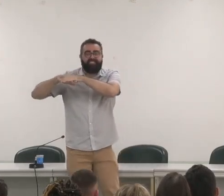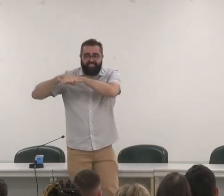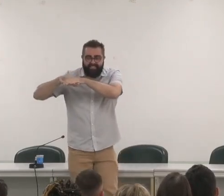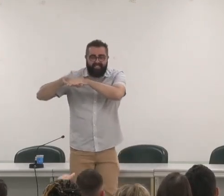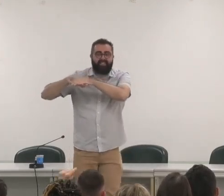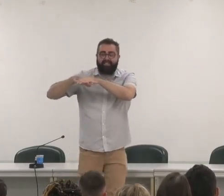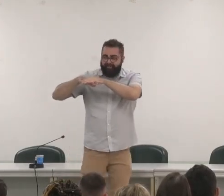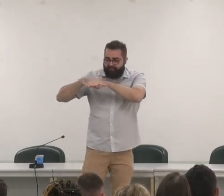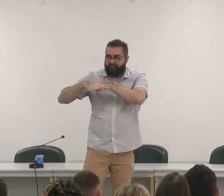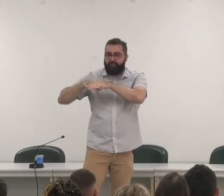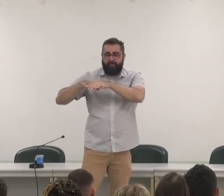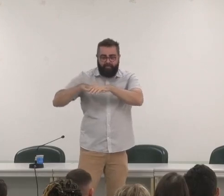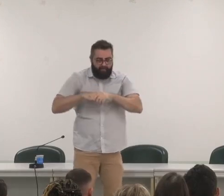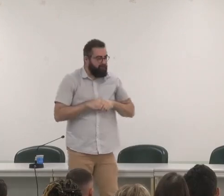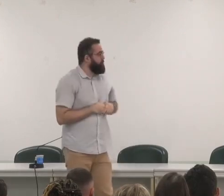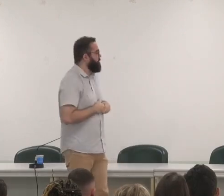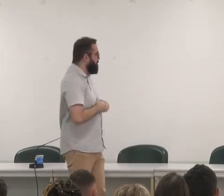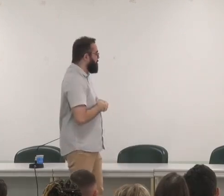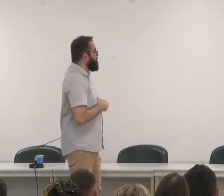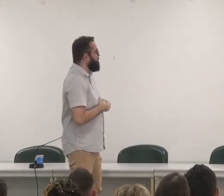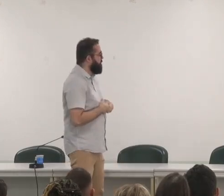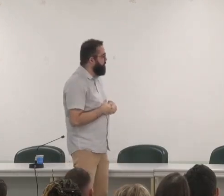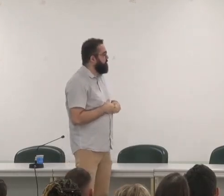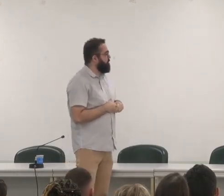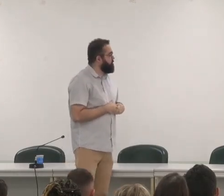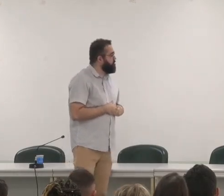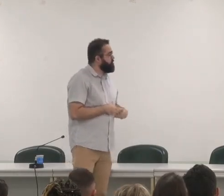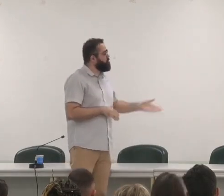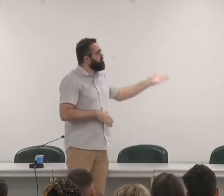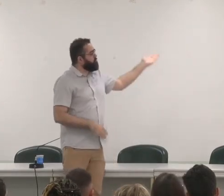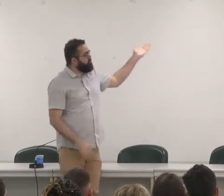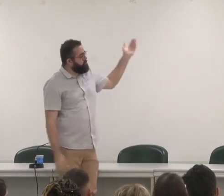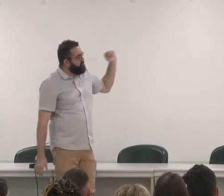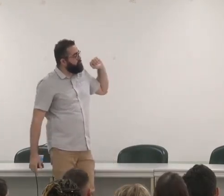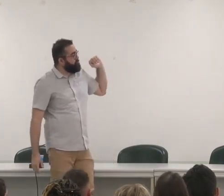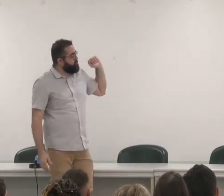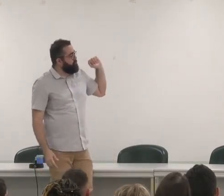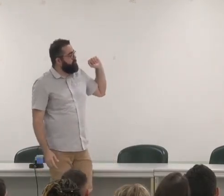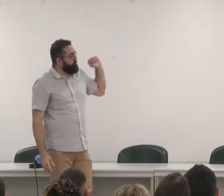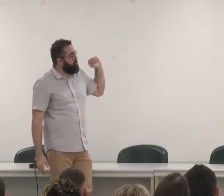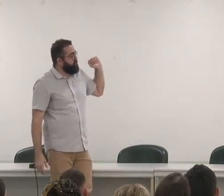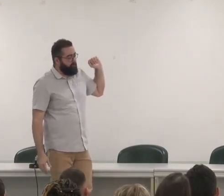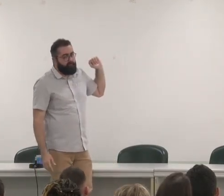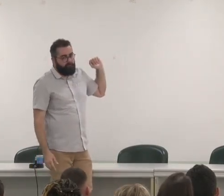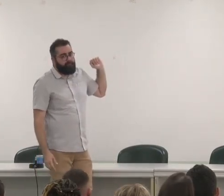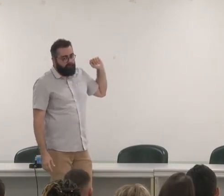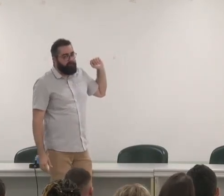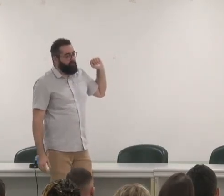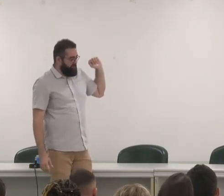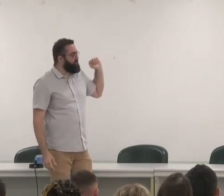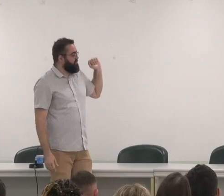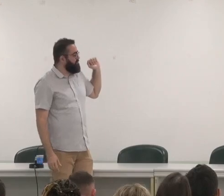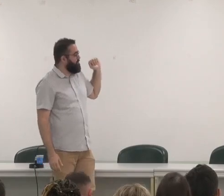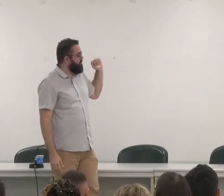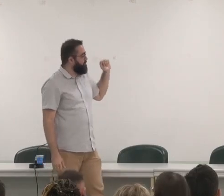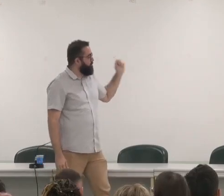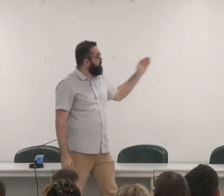por conta desse surdo cego, que adquiriu a cegueira tardiamente, eles ainda se comunicam através de Libras tátil.